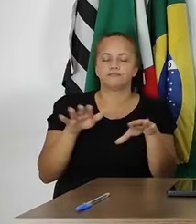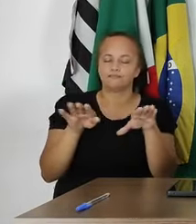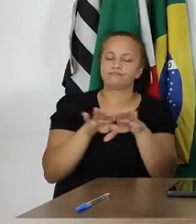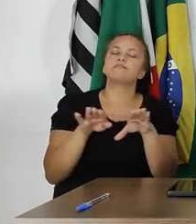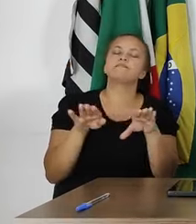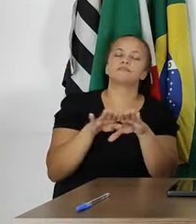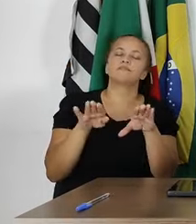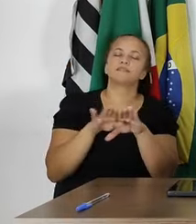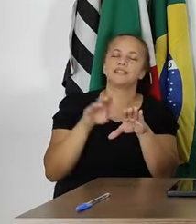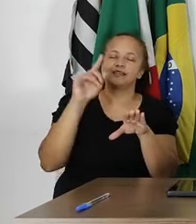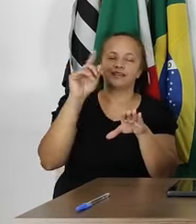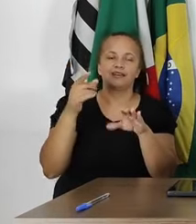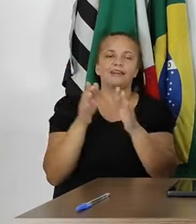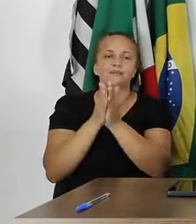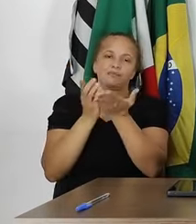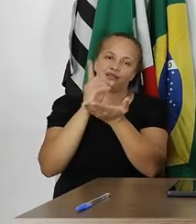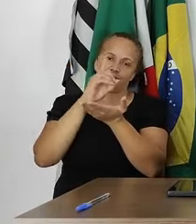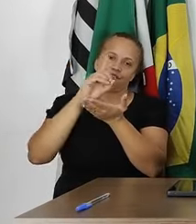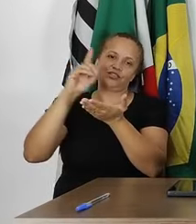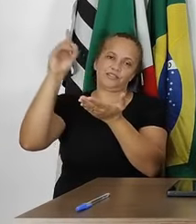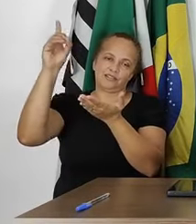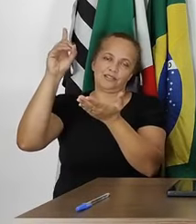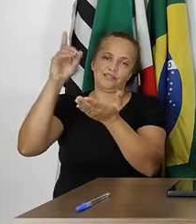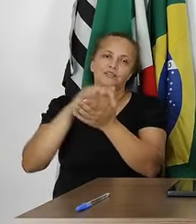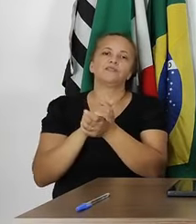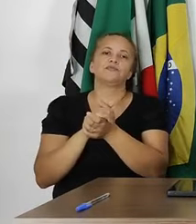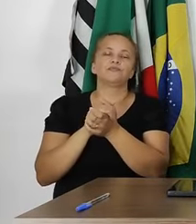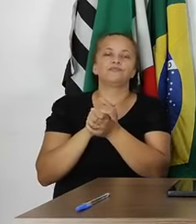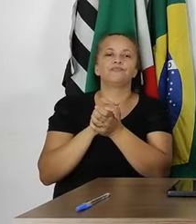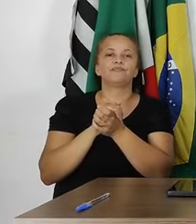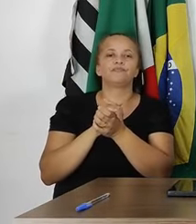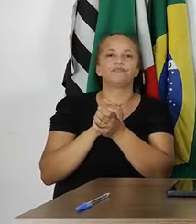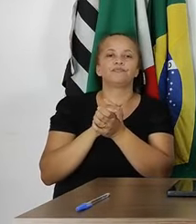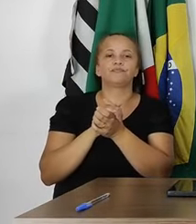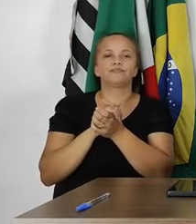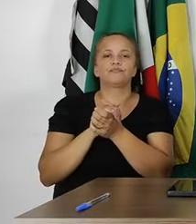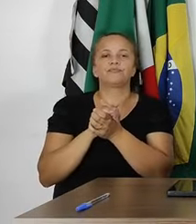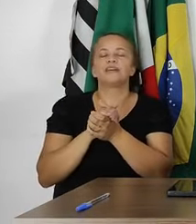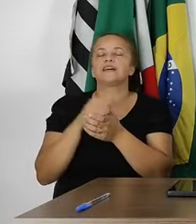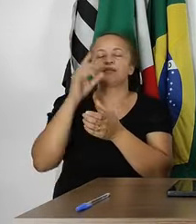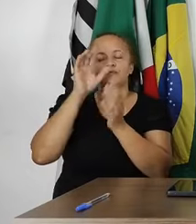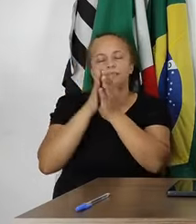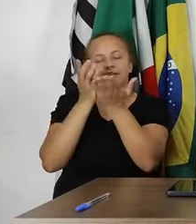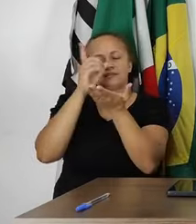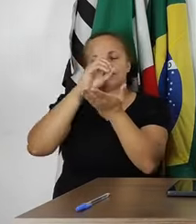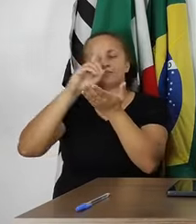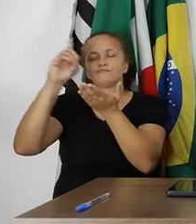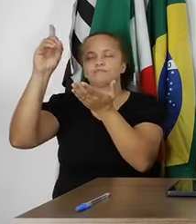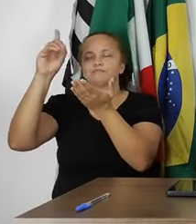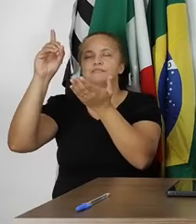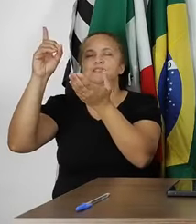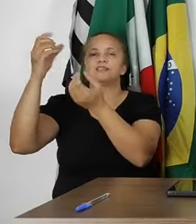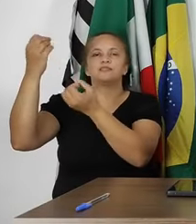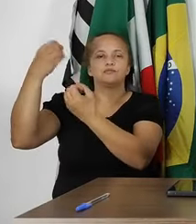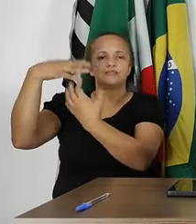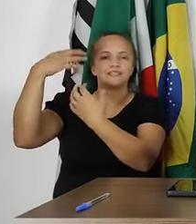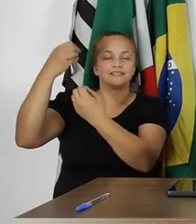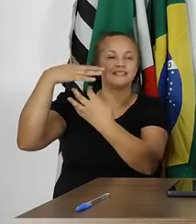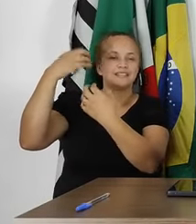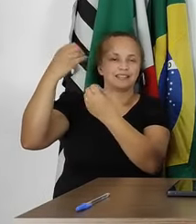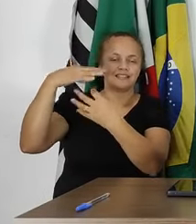a palavra que sair da minha boca, diz o Senhor. Não voltará para mim